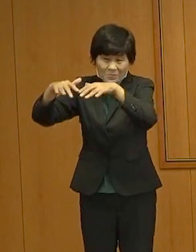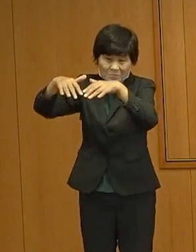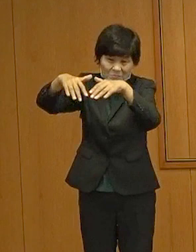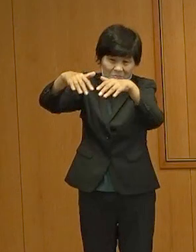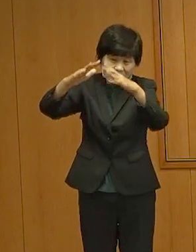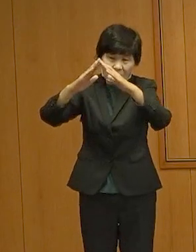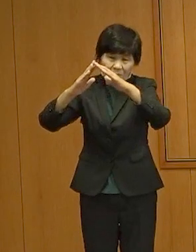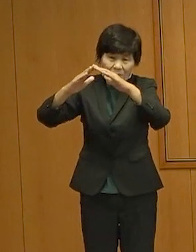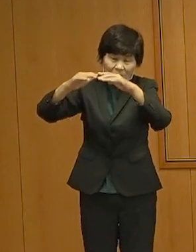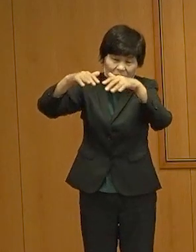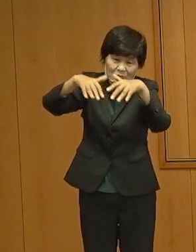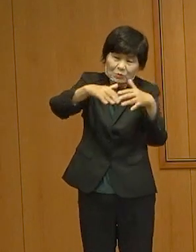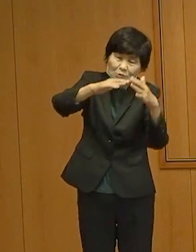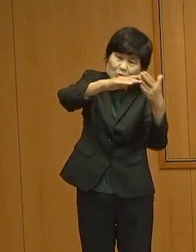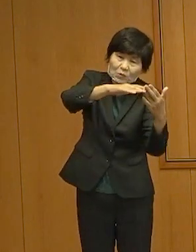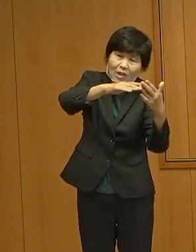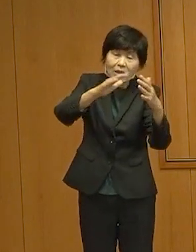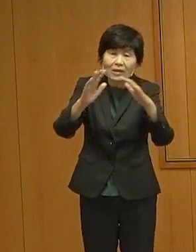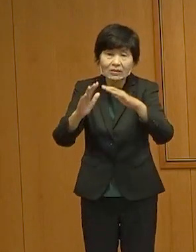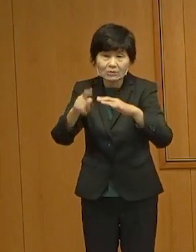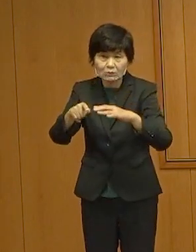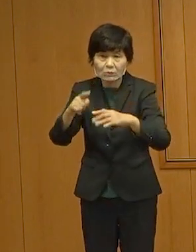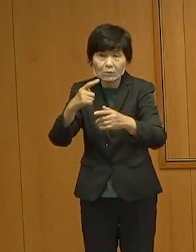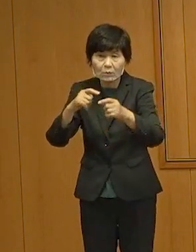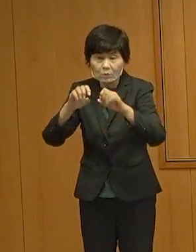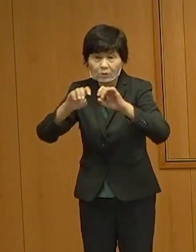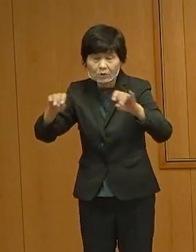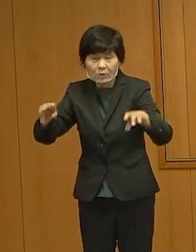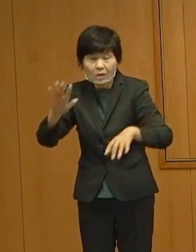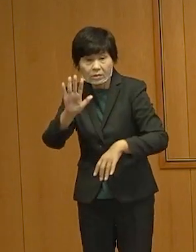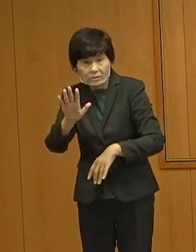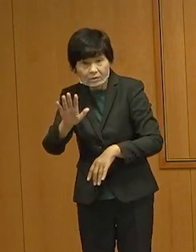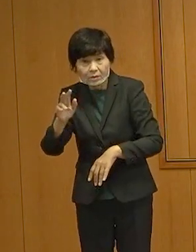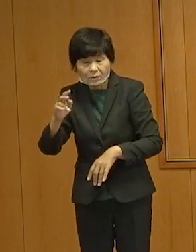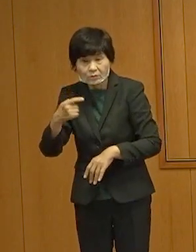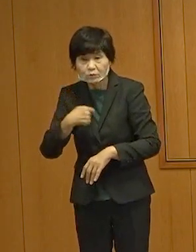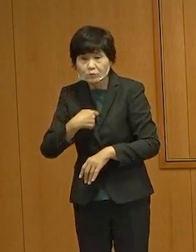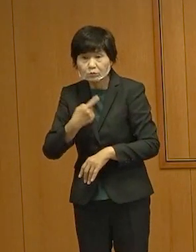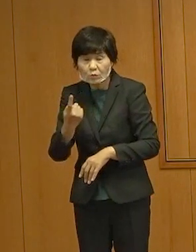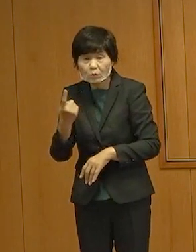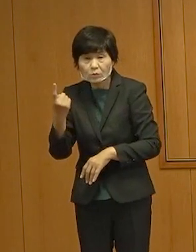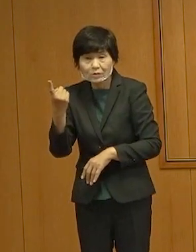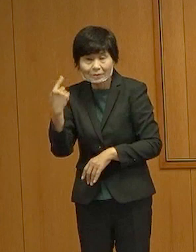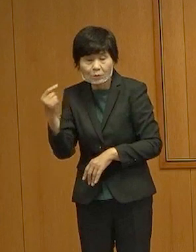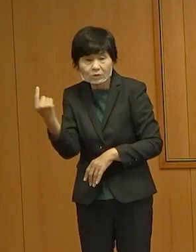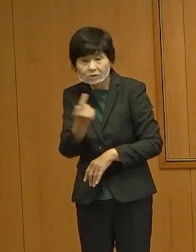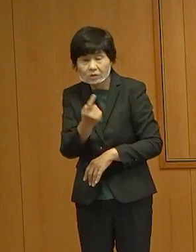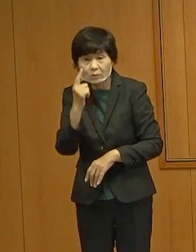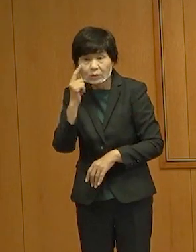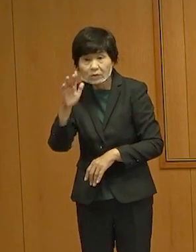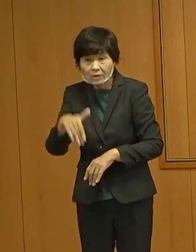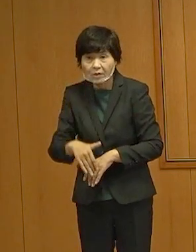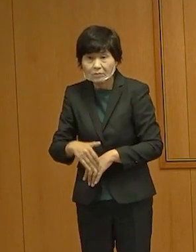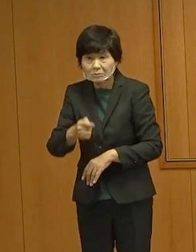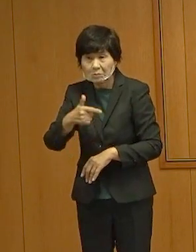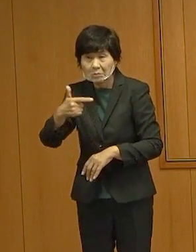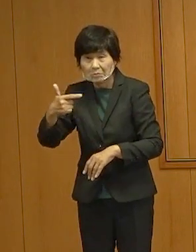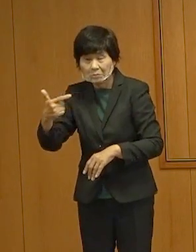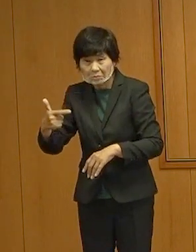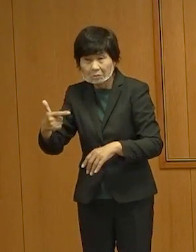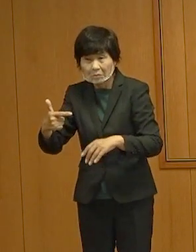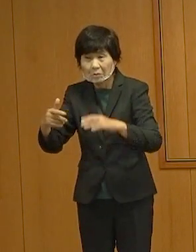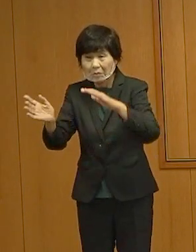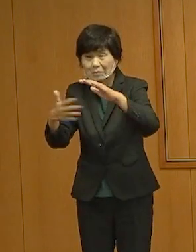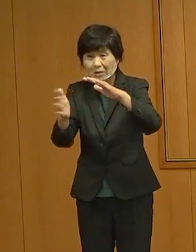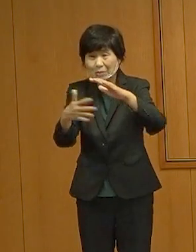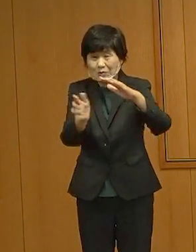報道をされてて、ちょっと僕も昨日それを見て現場に行ったんですけど、大規模にこう廃墟になってて、それが